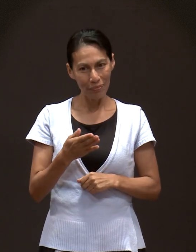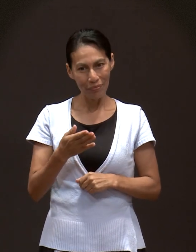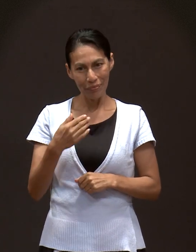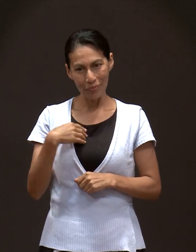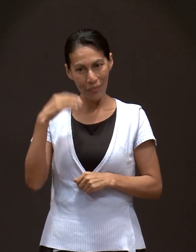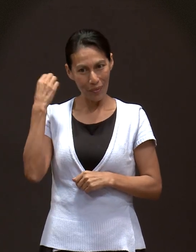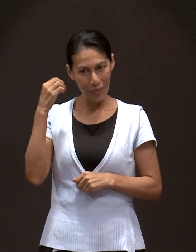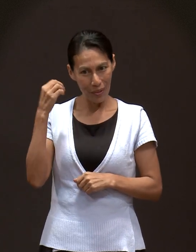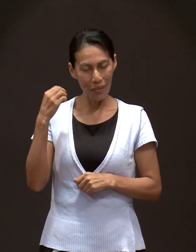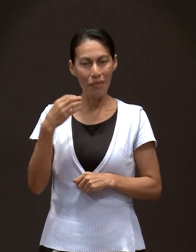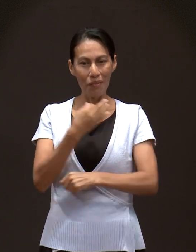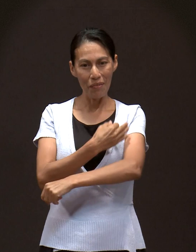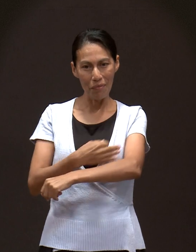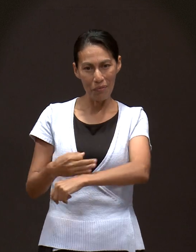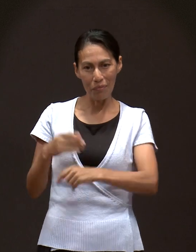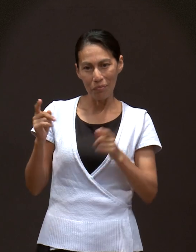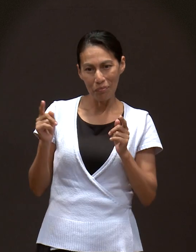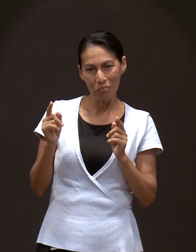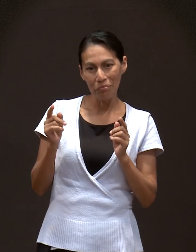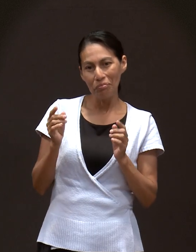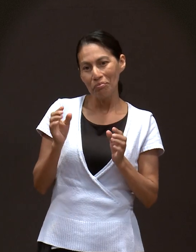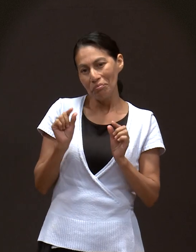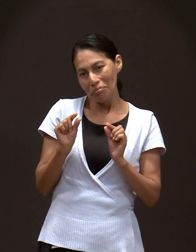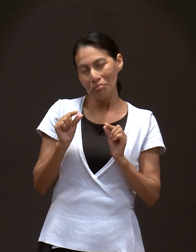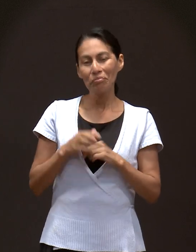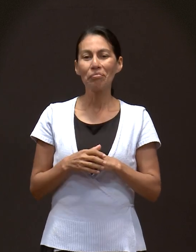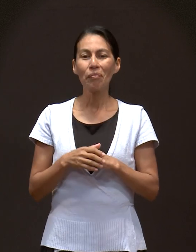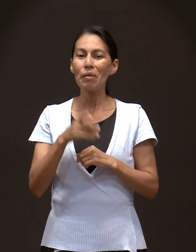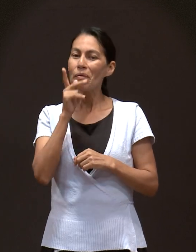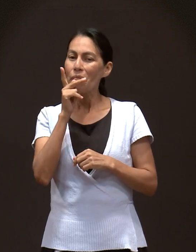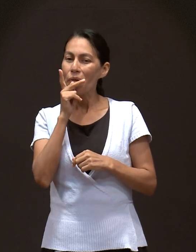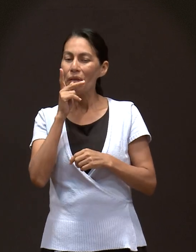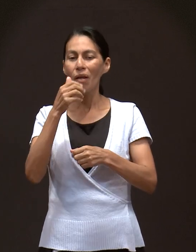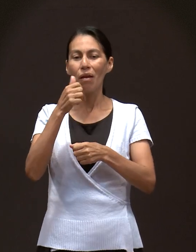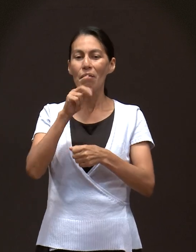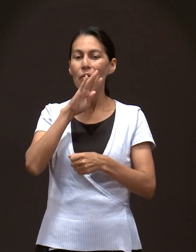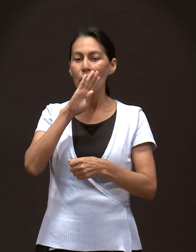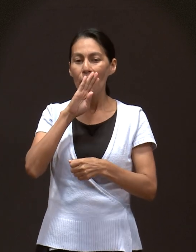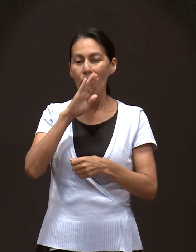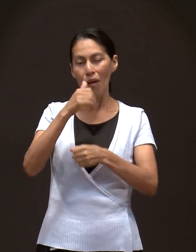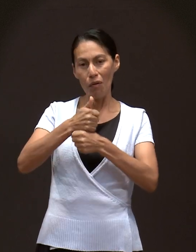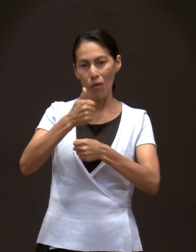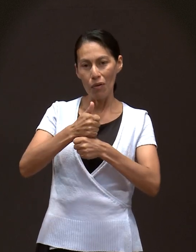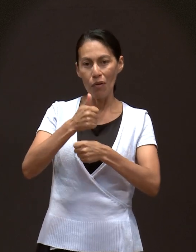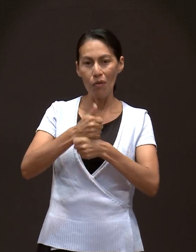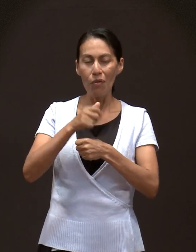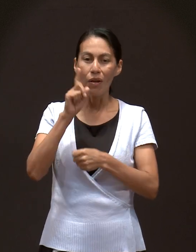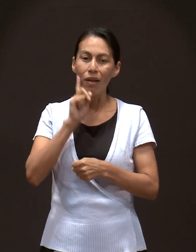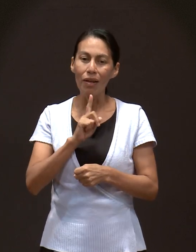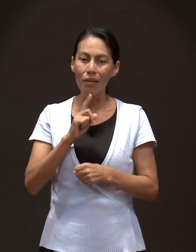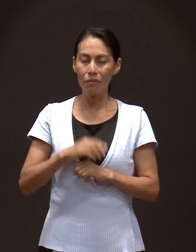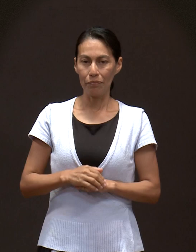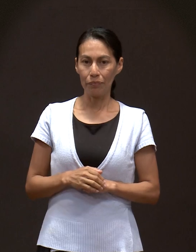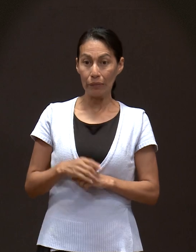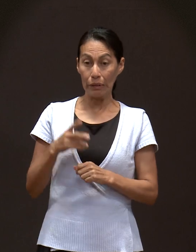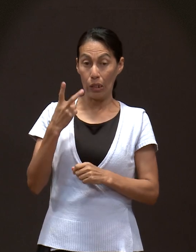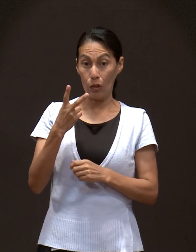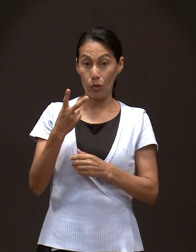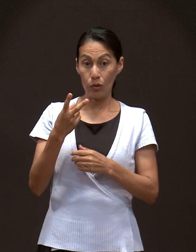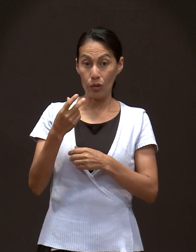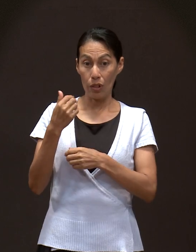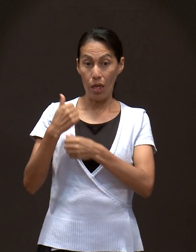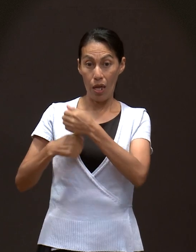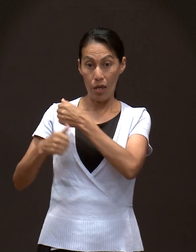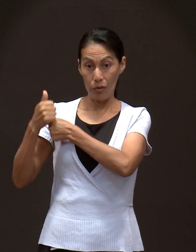Tengo ahí mi familia. Somos una familia muy pequeña. Mis papás y mis abuelos. Y vine a Montemorelos exactamente